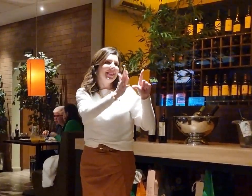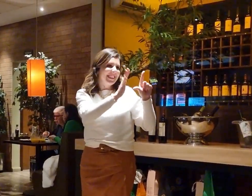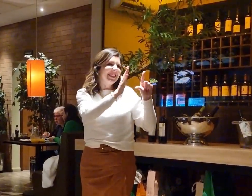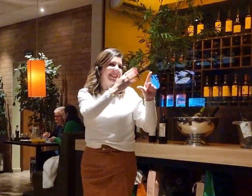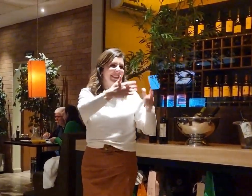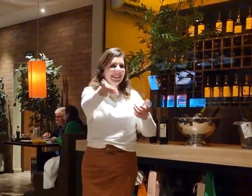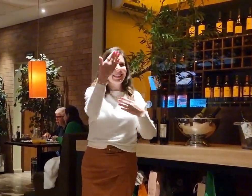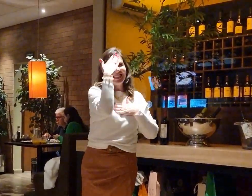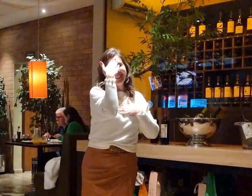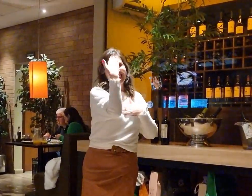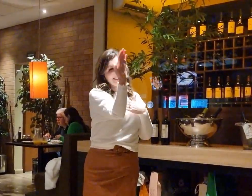libras.